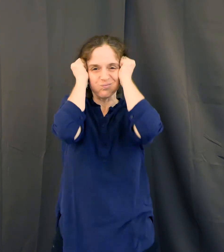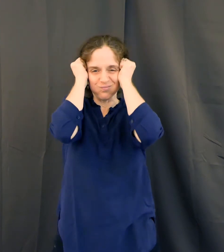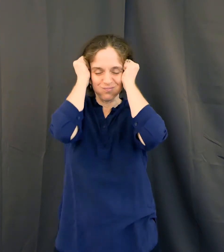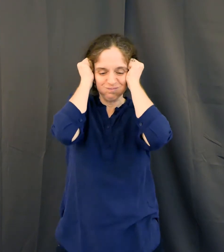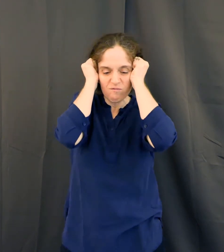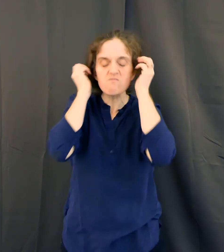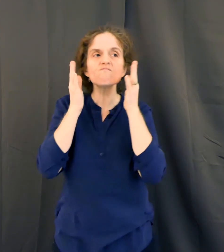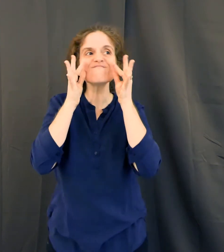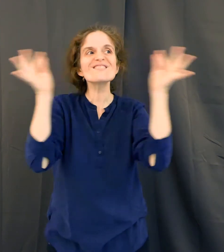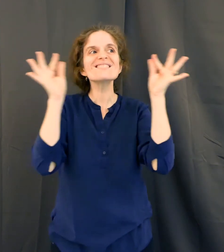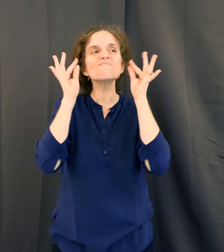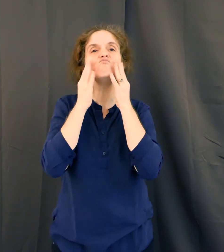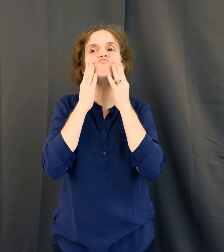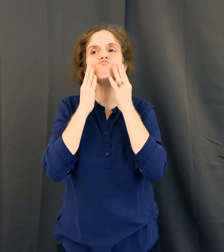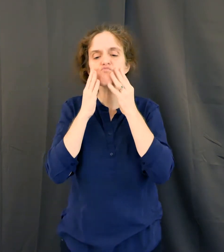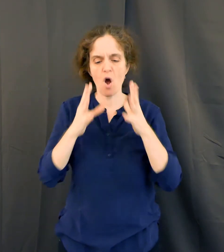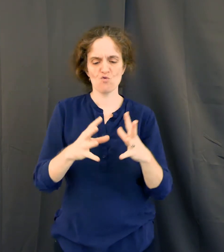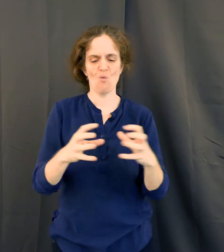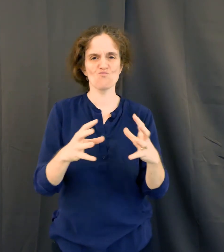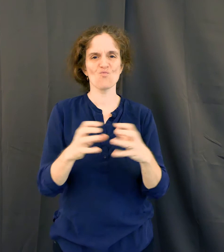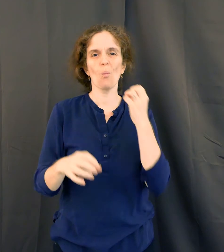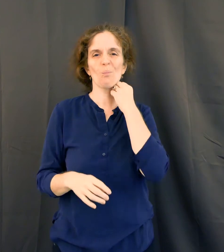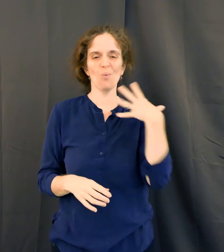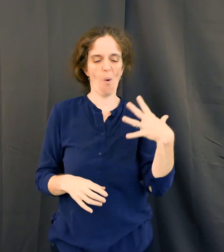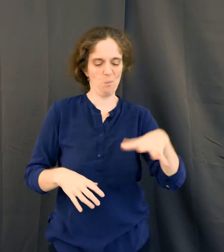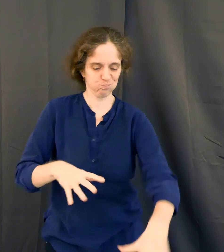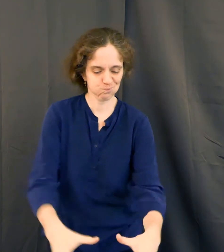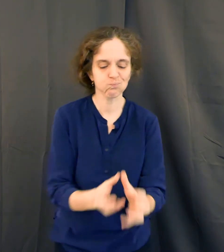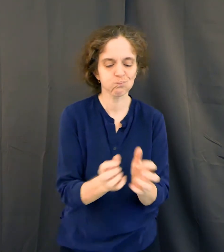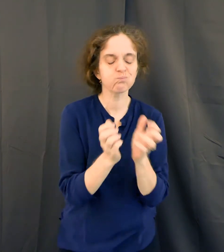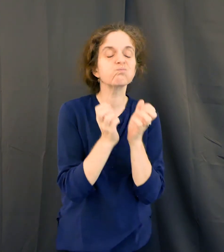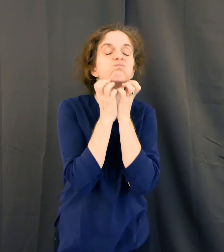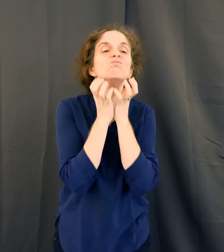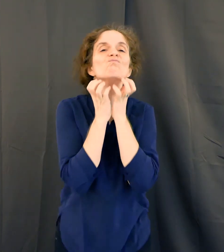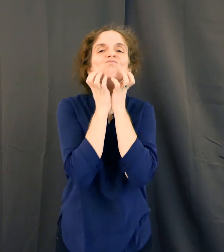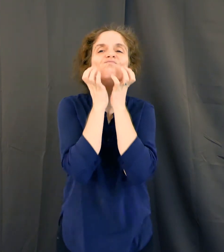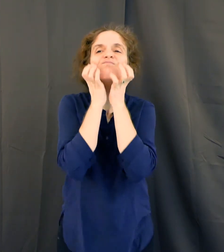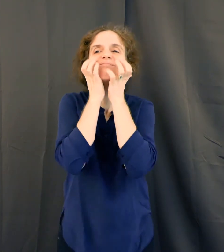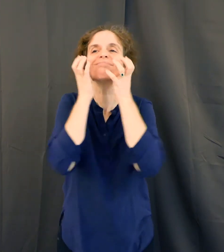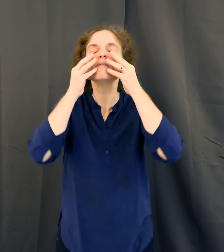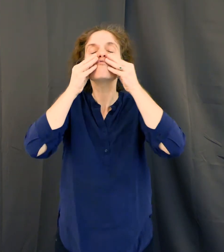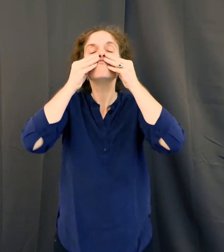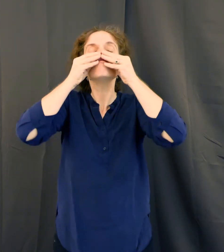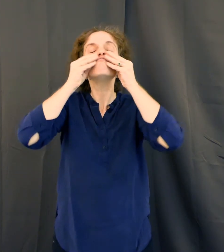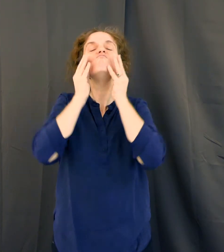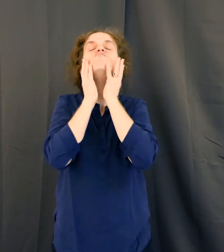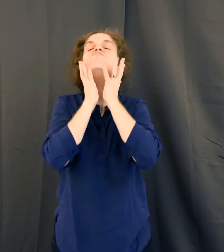un petit peu serré. Et pour ses moustaches alors, il faut quelque chose de blanc pour faire une barbe de Père